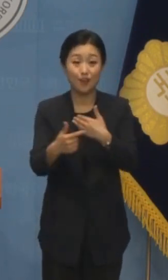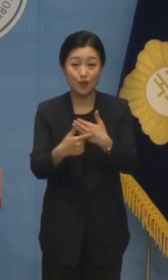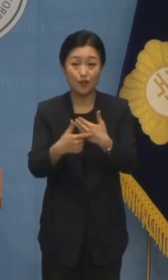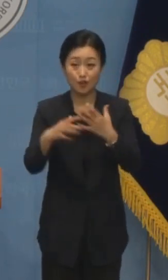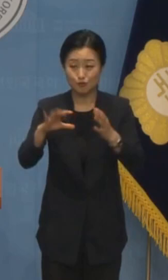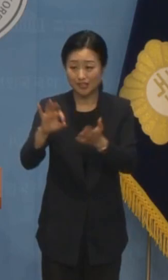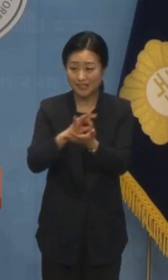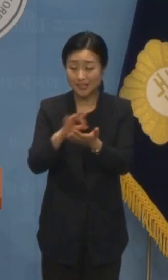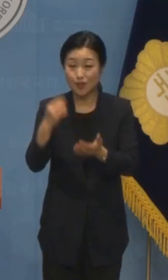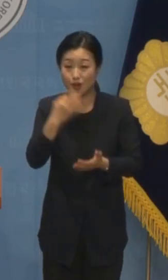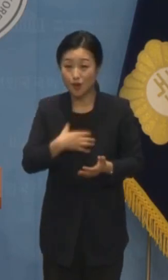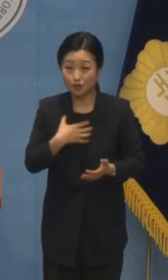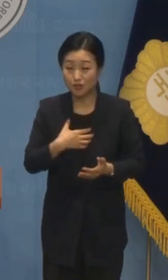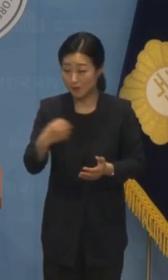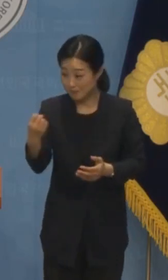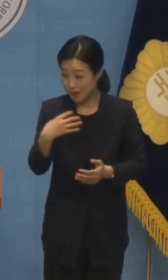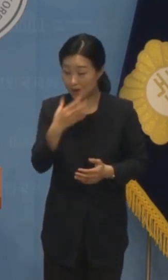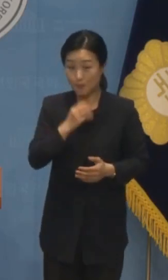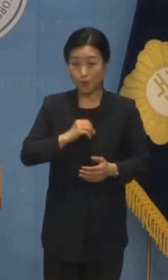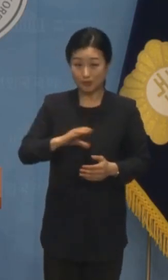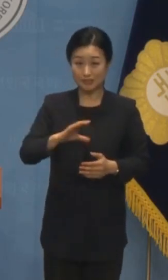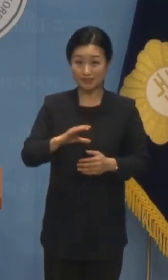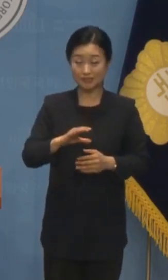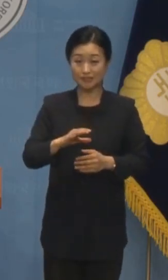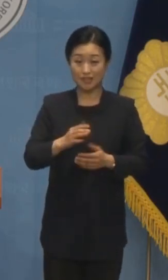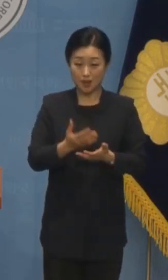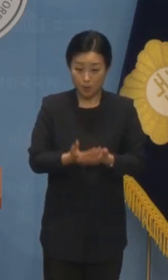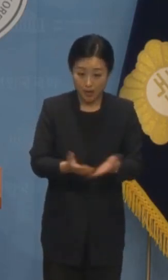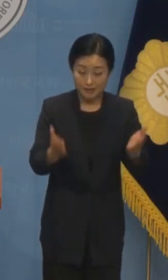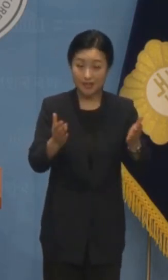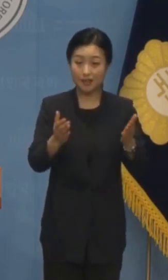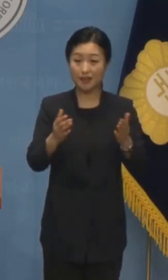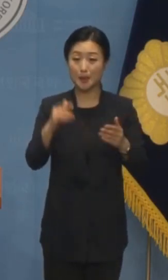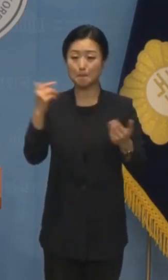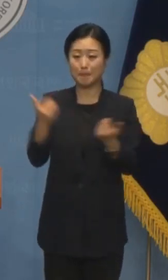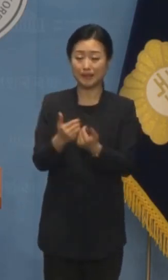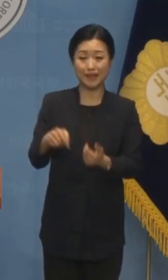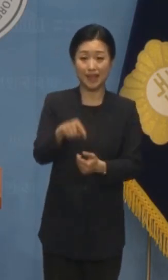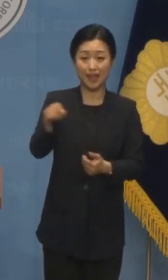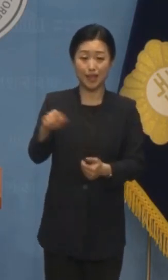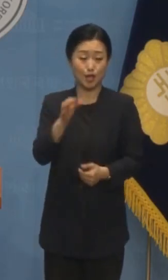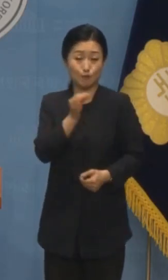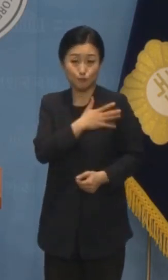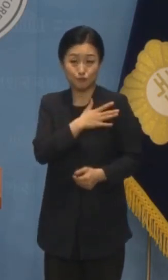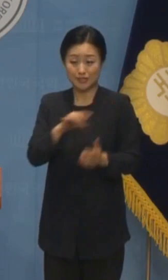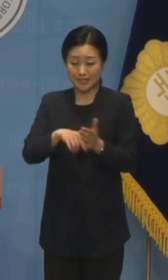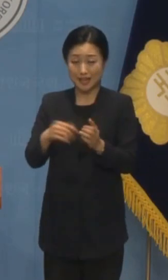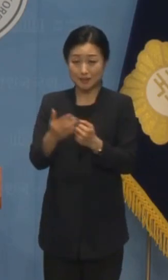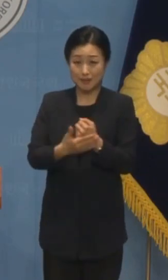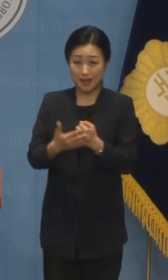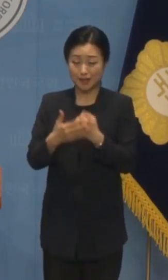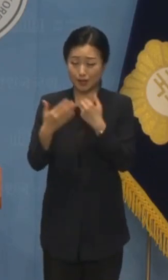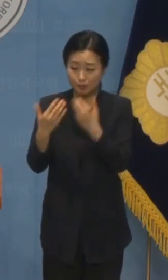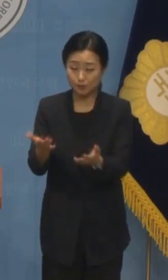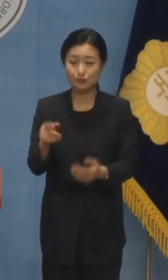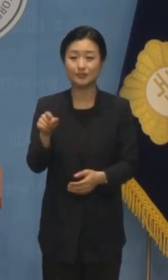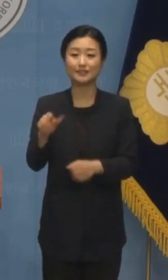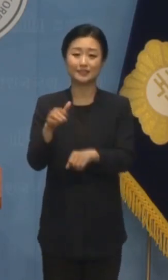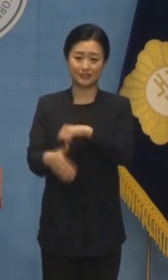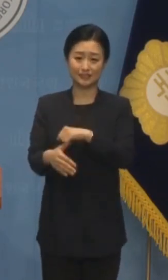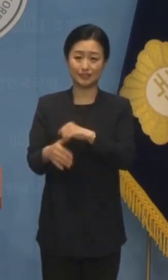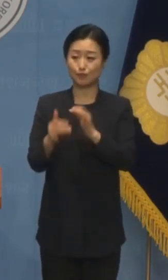국가재정 걱정한다고 말하면서 복지와 확대, 재분배의 확대는 반대하고 늘 부자들에 대한 감세는 어떻게든 통과시키려고